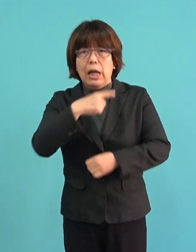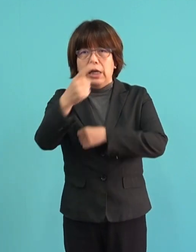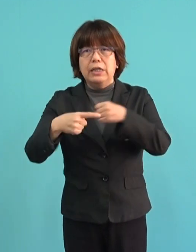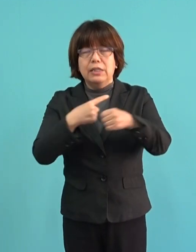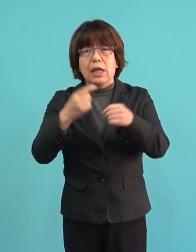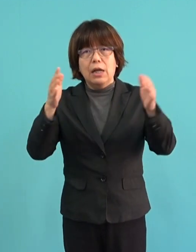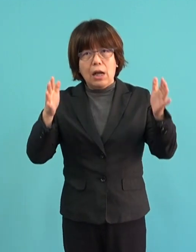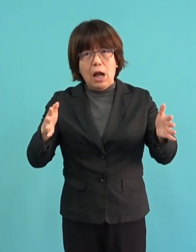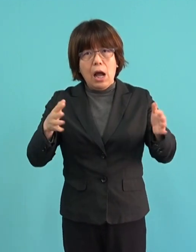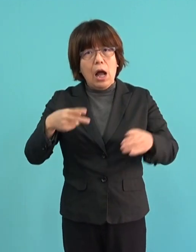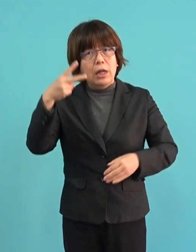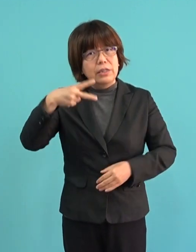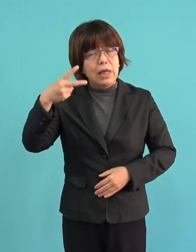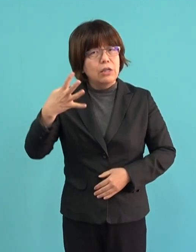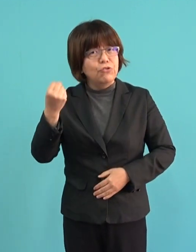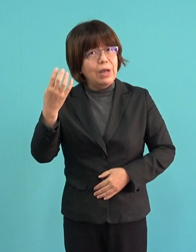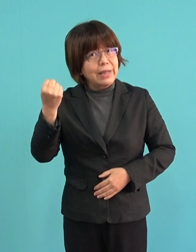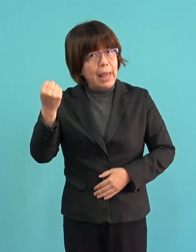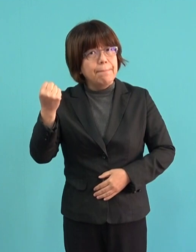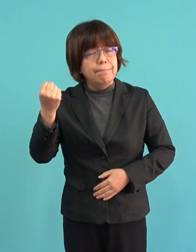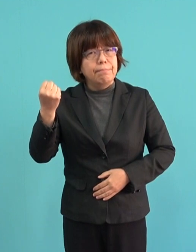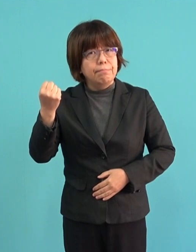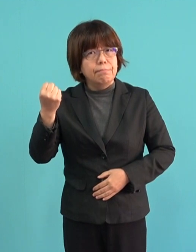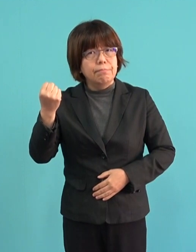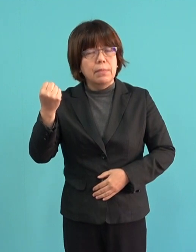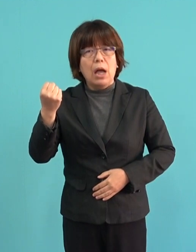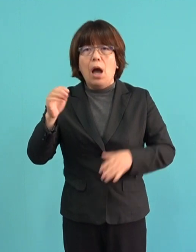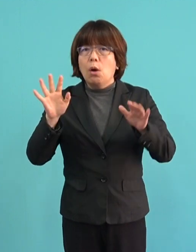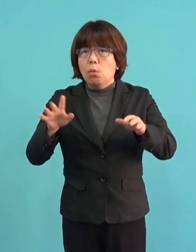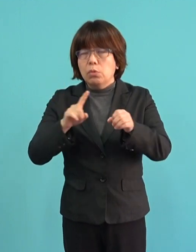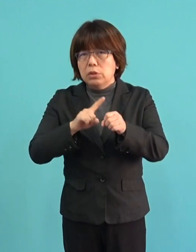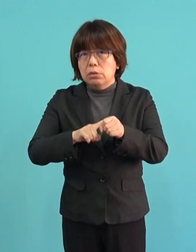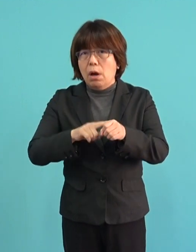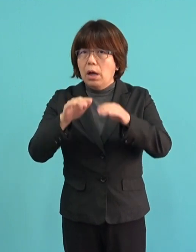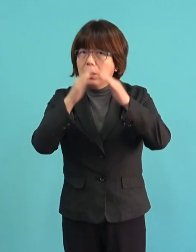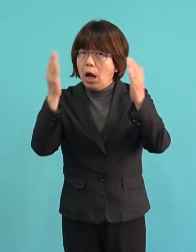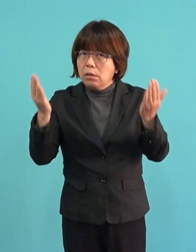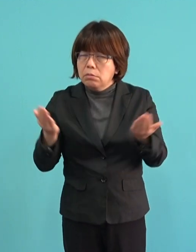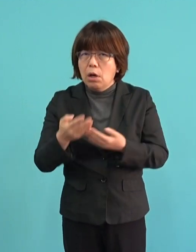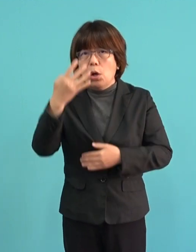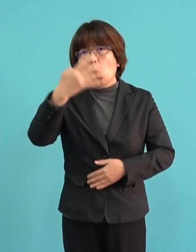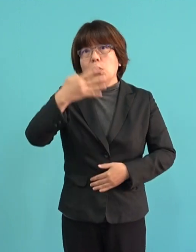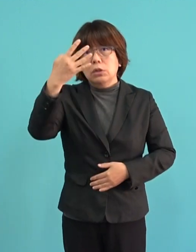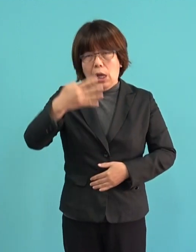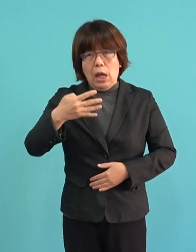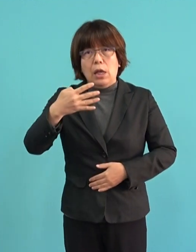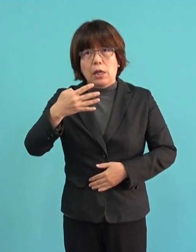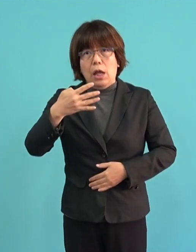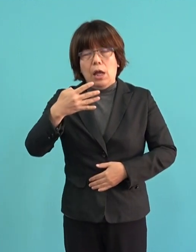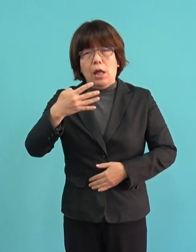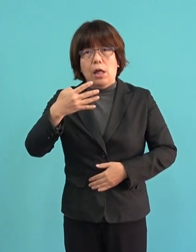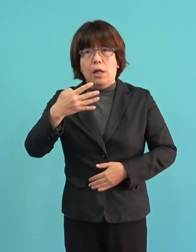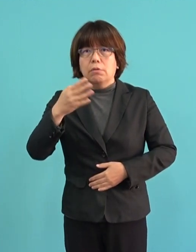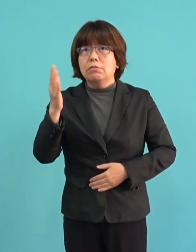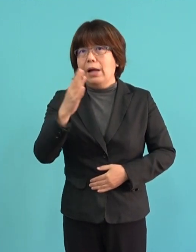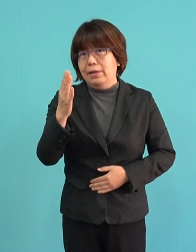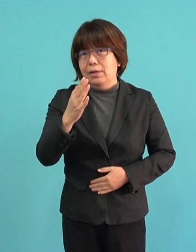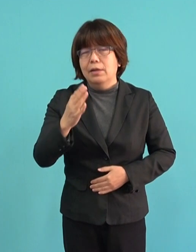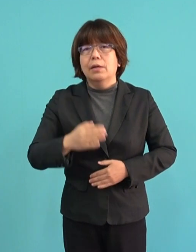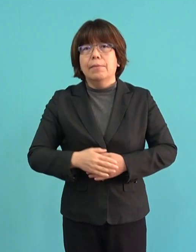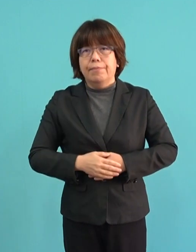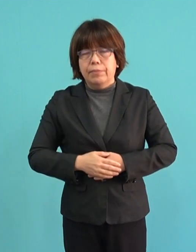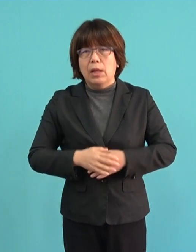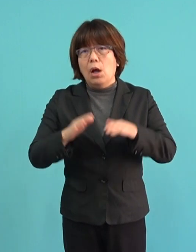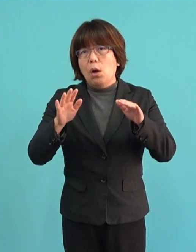年間ですね200件ということでありましたが今年については約4,000件に達する見込みでございますで